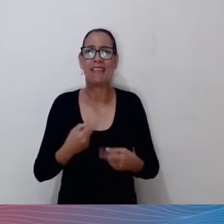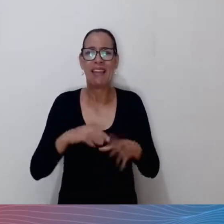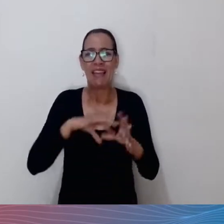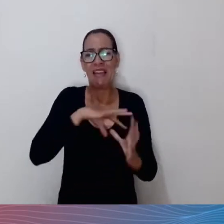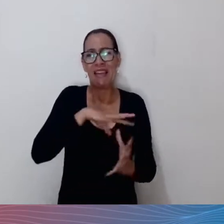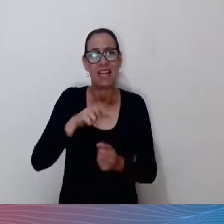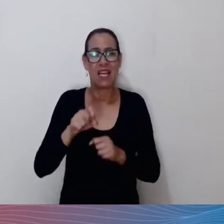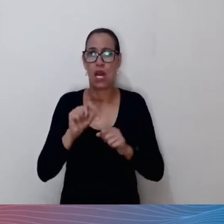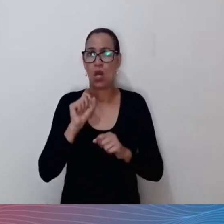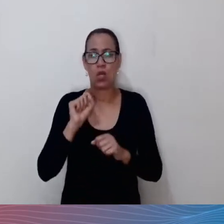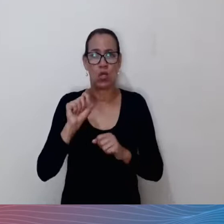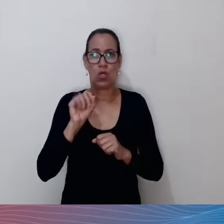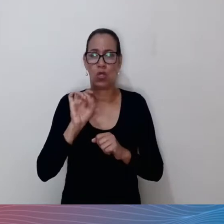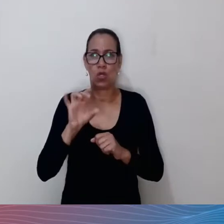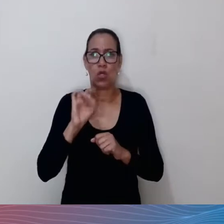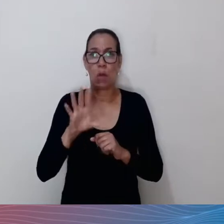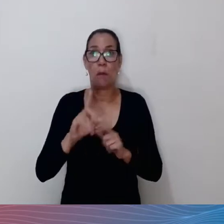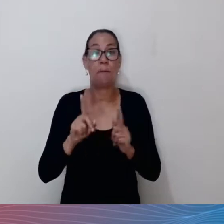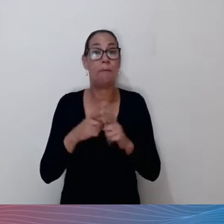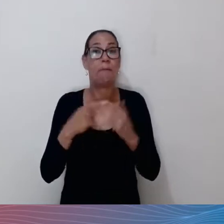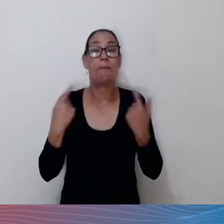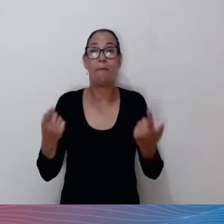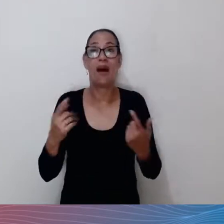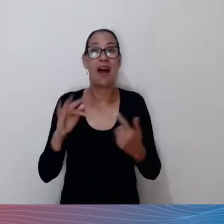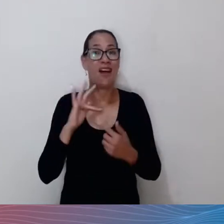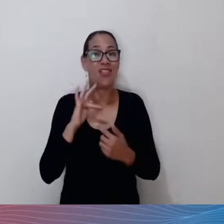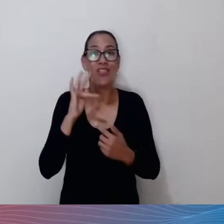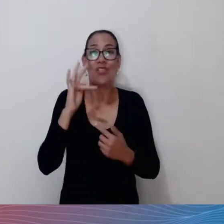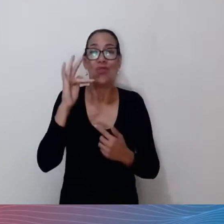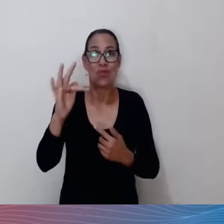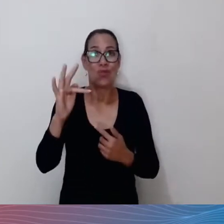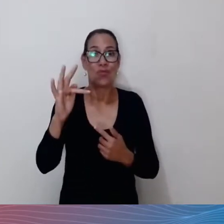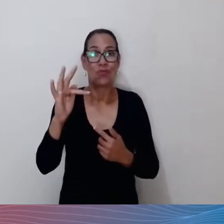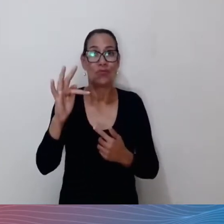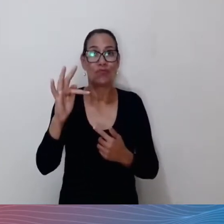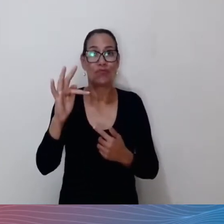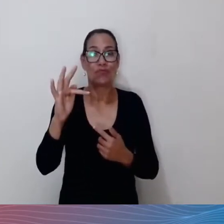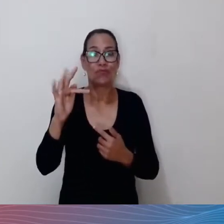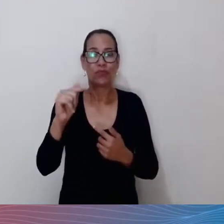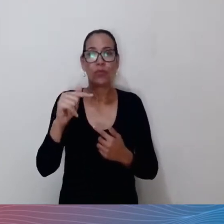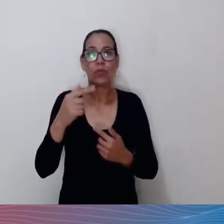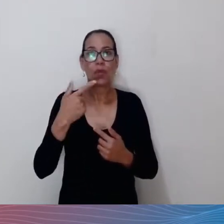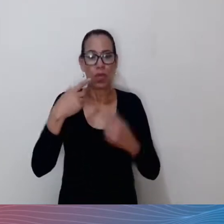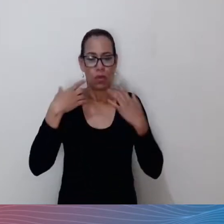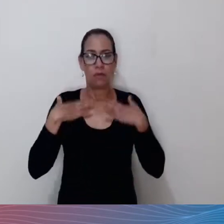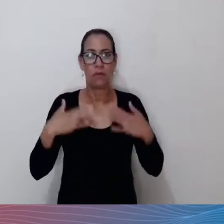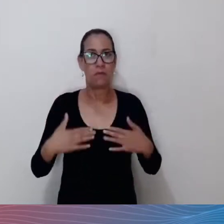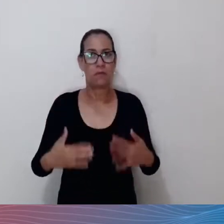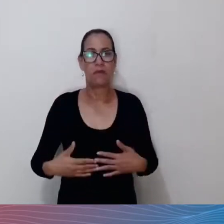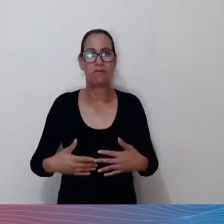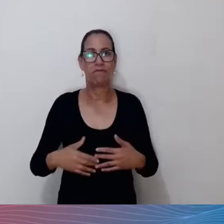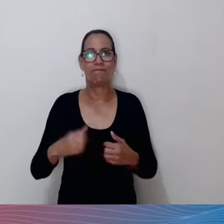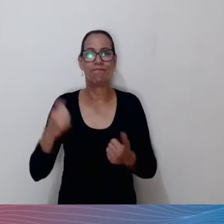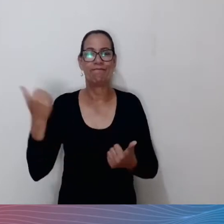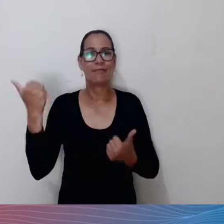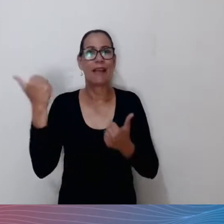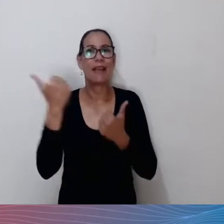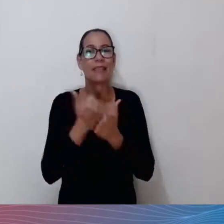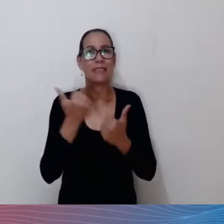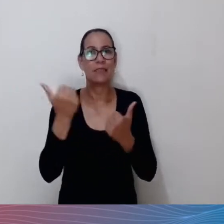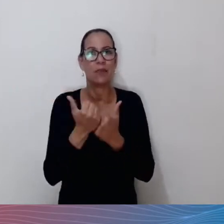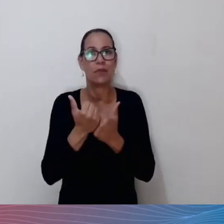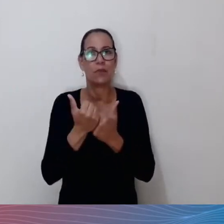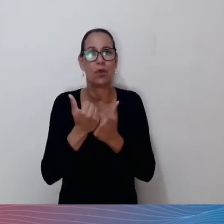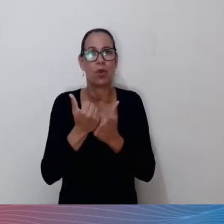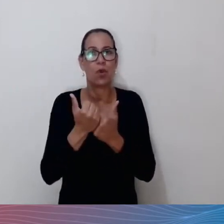esse corpo, que é material, será substituído por um corpo da glória. Ó